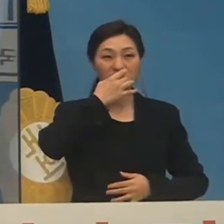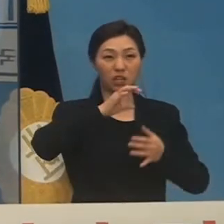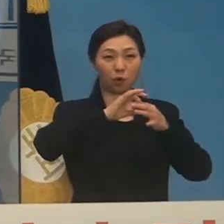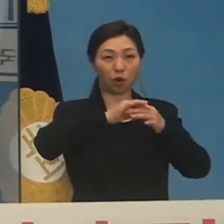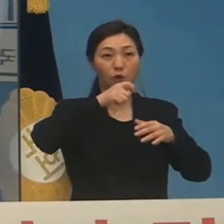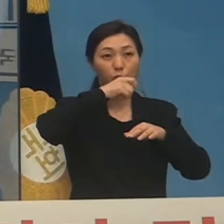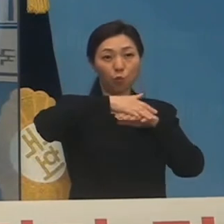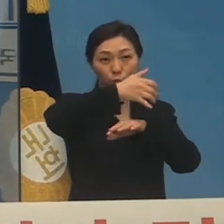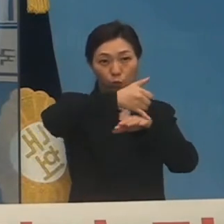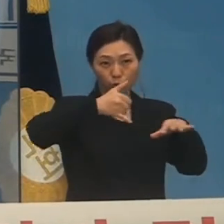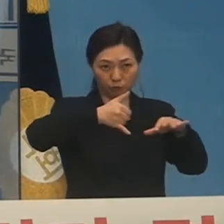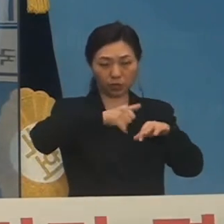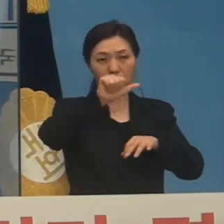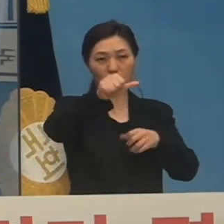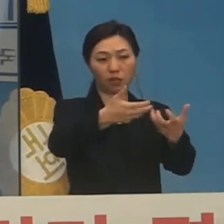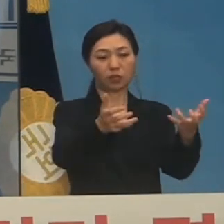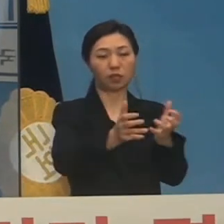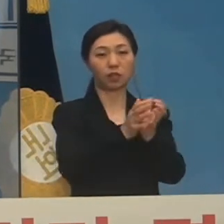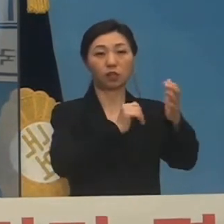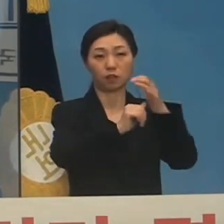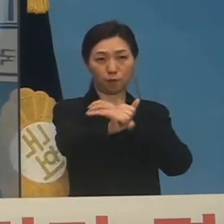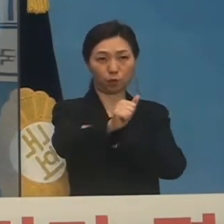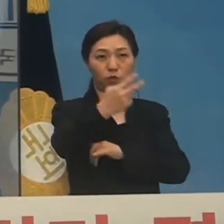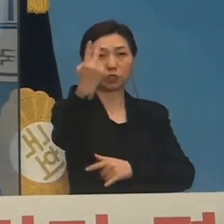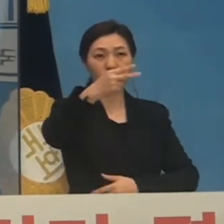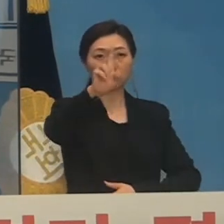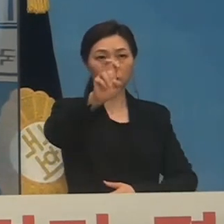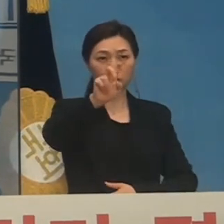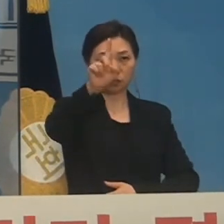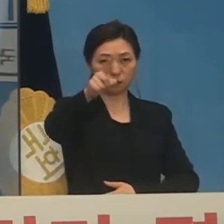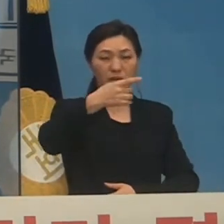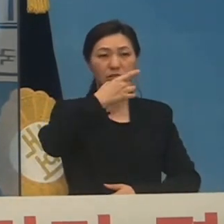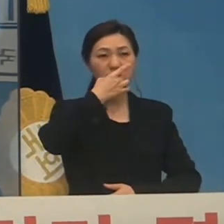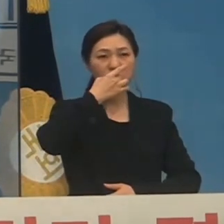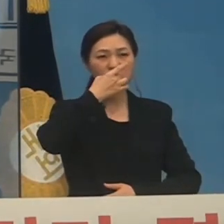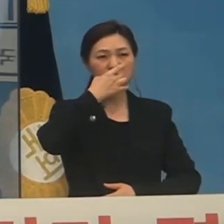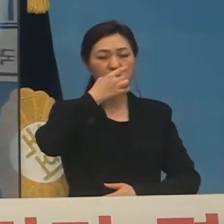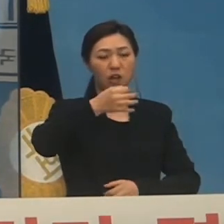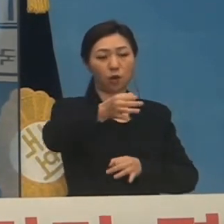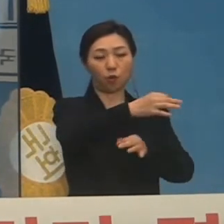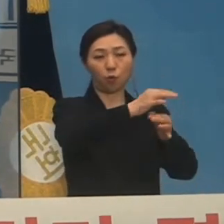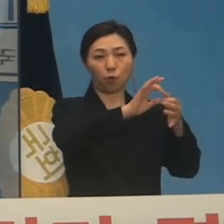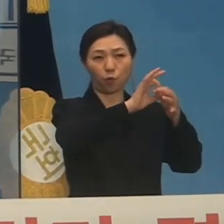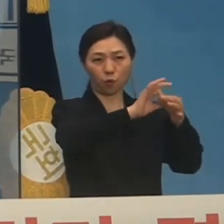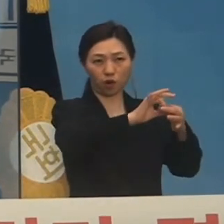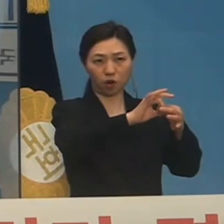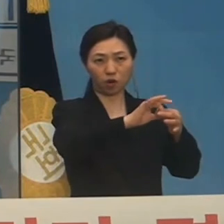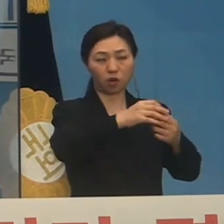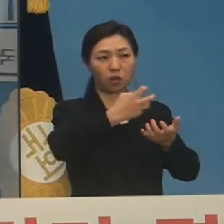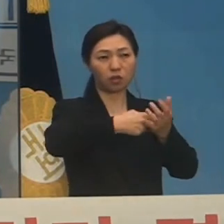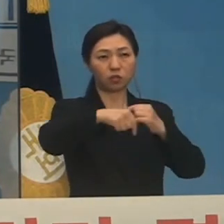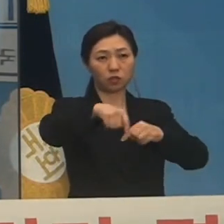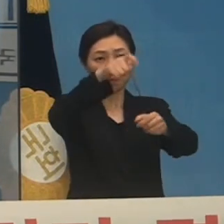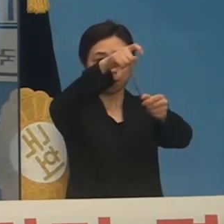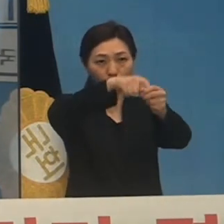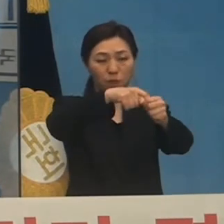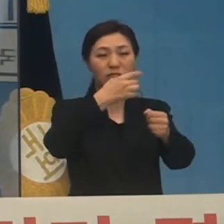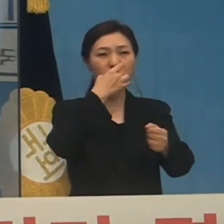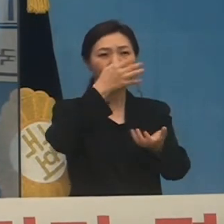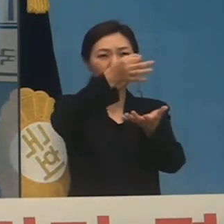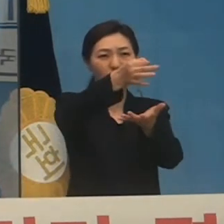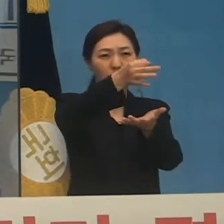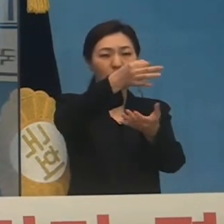농업 5개단체 대표는 21년 쌀 시장 경쟁과 관련하여 정책 목표인 쌀값 안정이